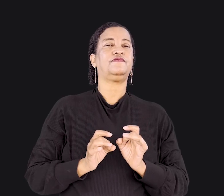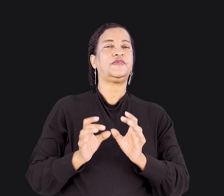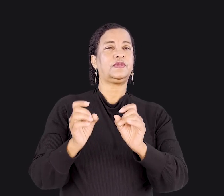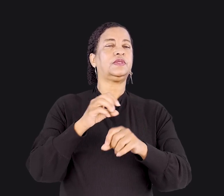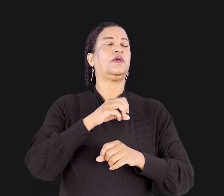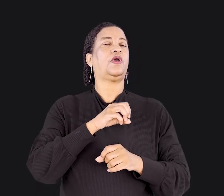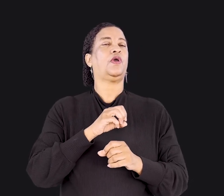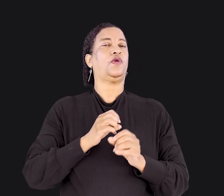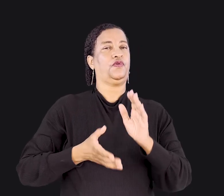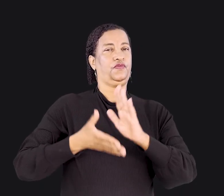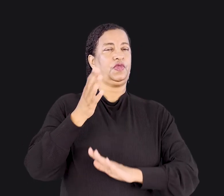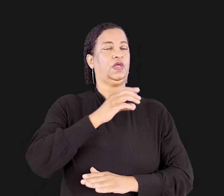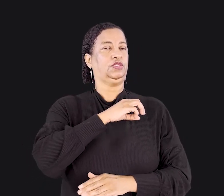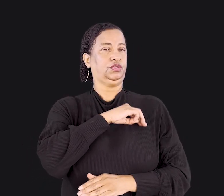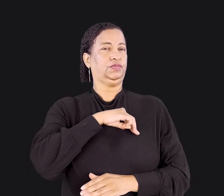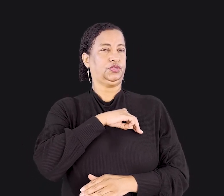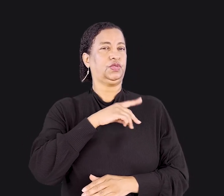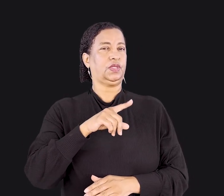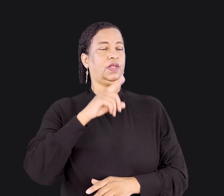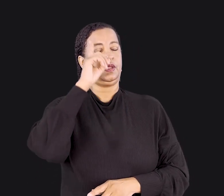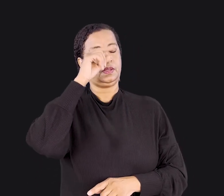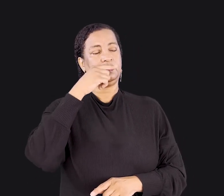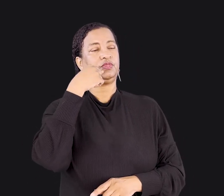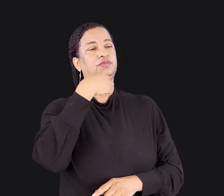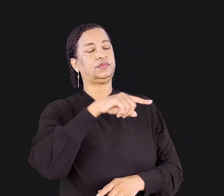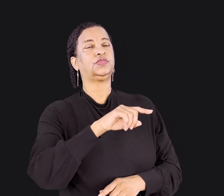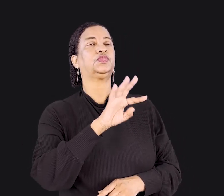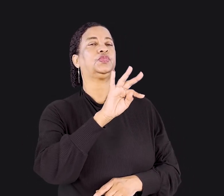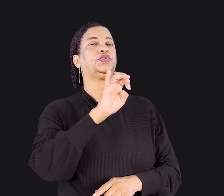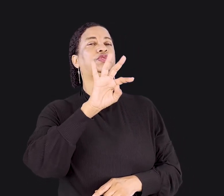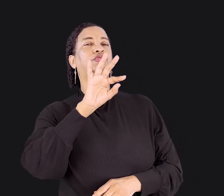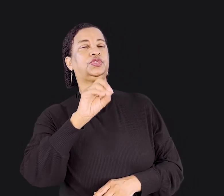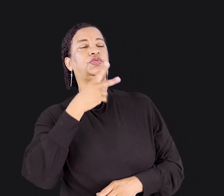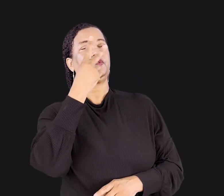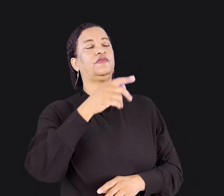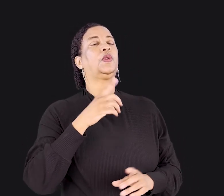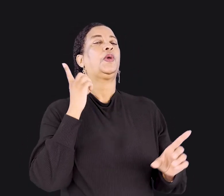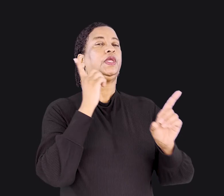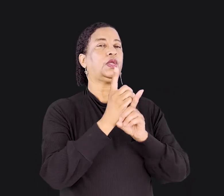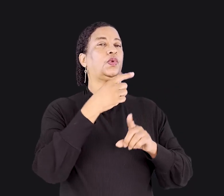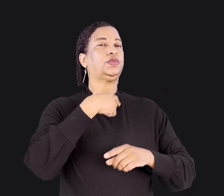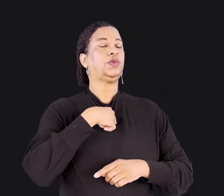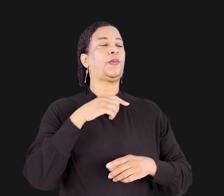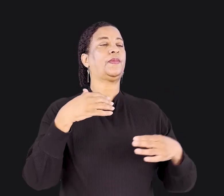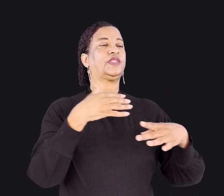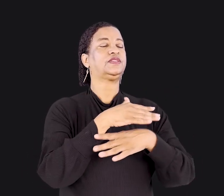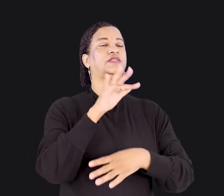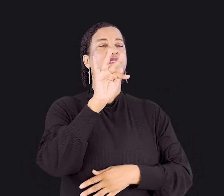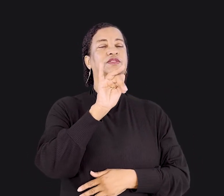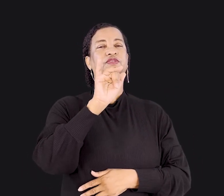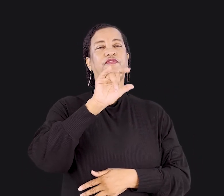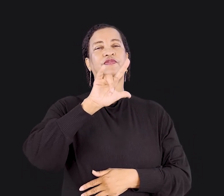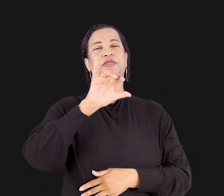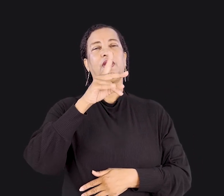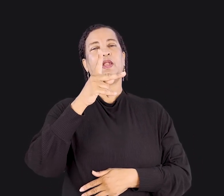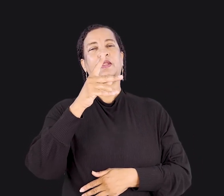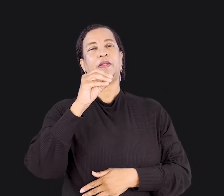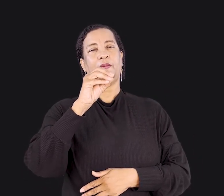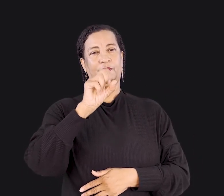Troade e acabou lhe mandando um recado. Encontre-me em Filipos. A igreja de Filipos era a